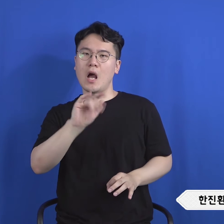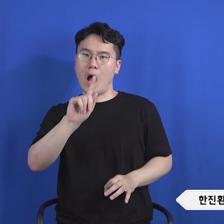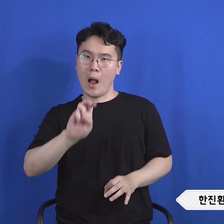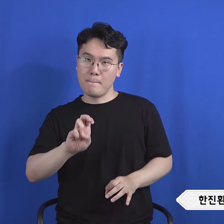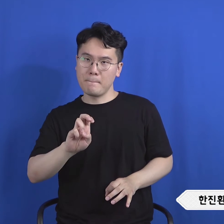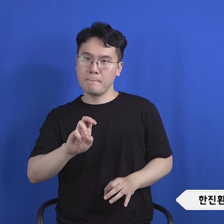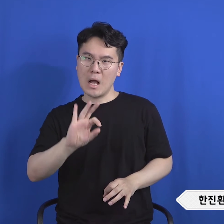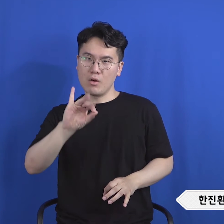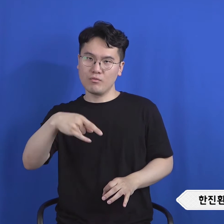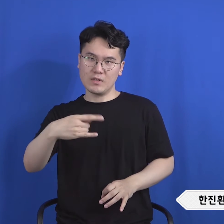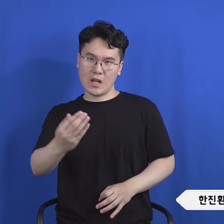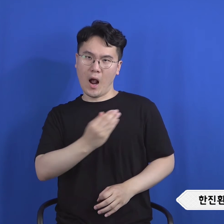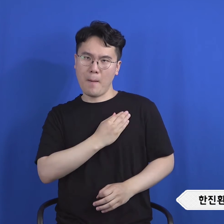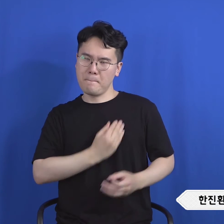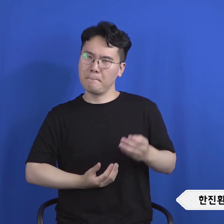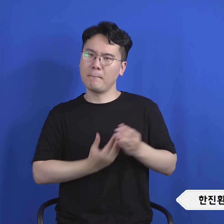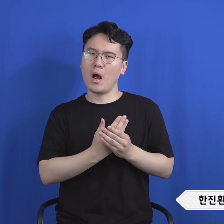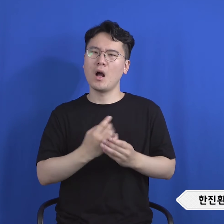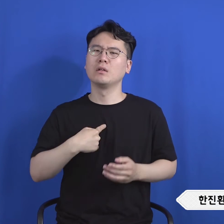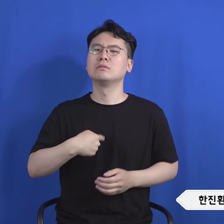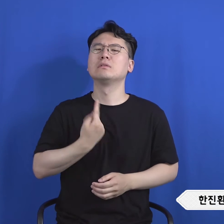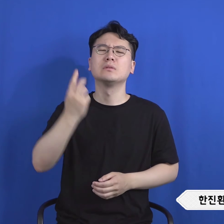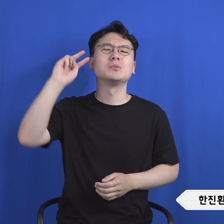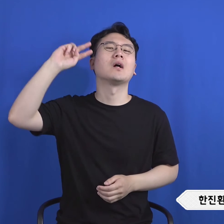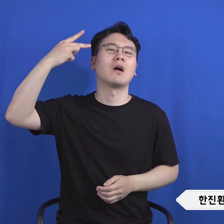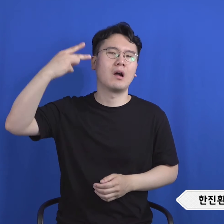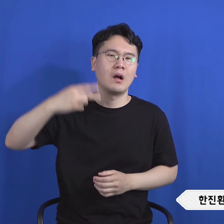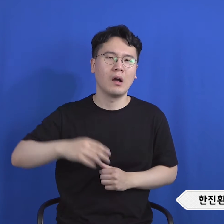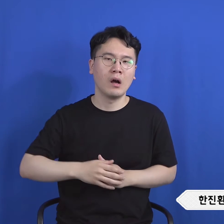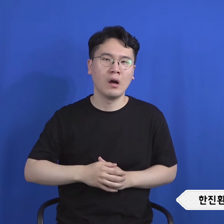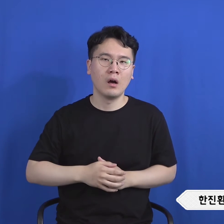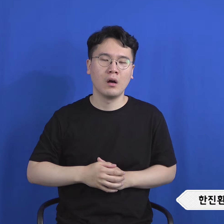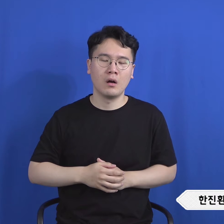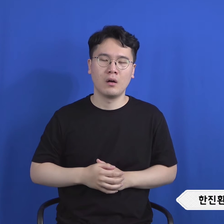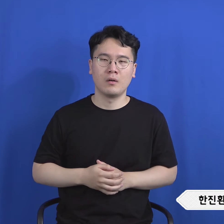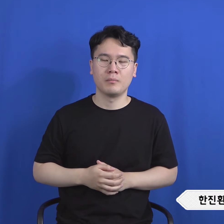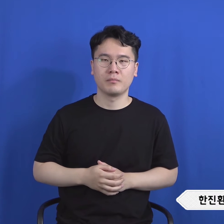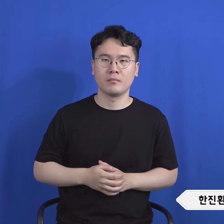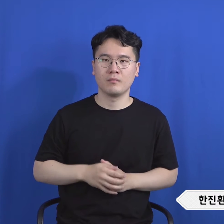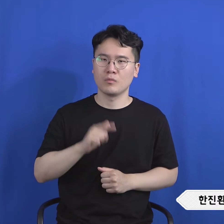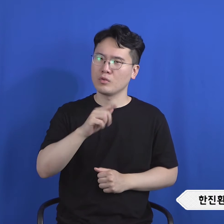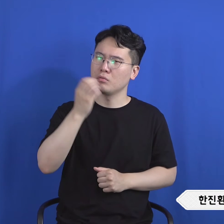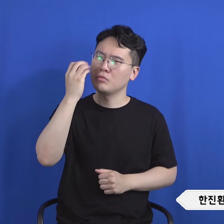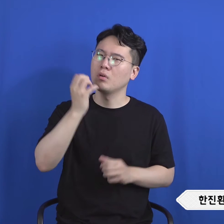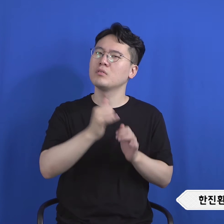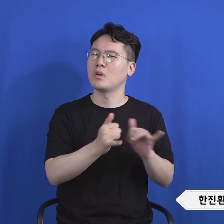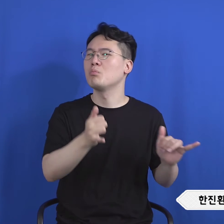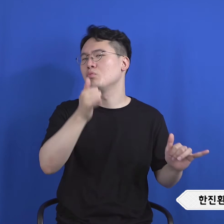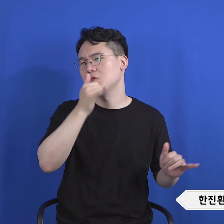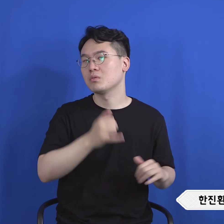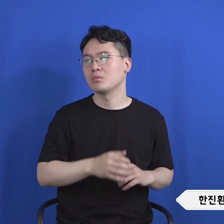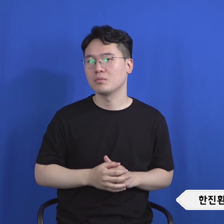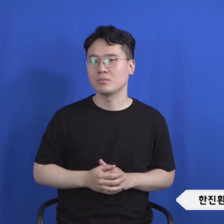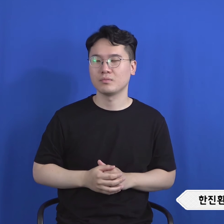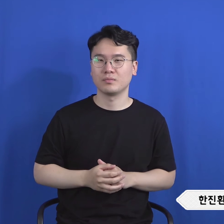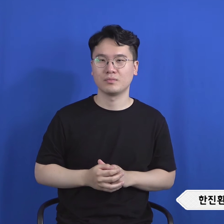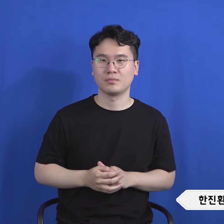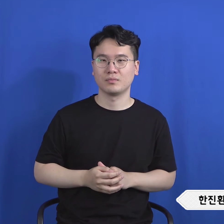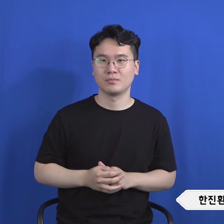급기야는 암이 온몸에 퍼졌다고 과대망상 현상까지 보입니다. 그런 희한한 사람이